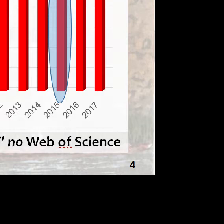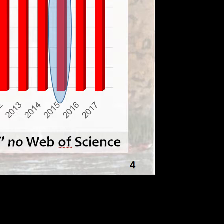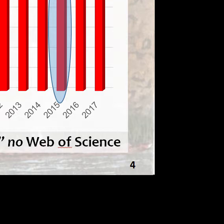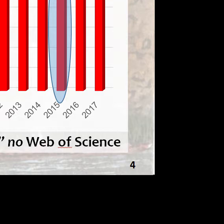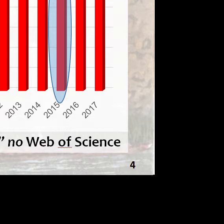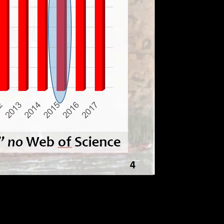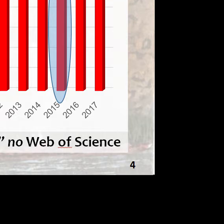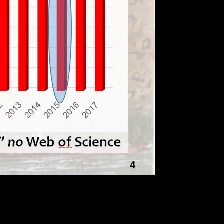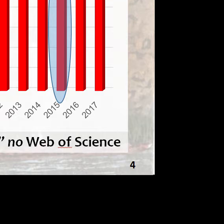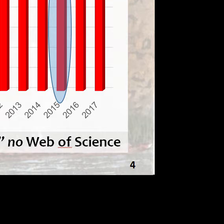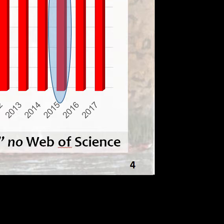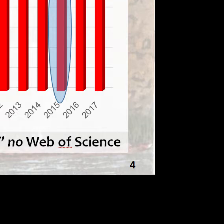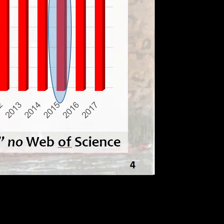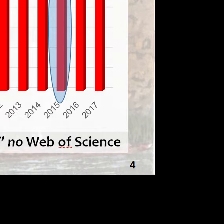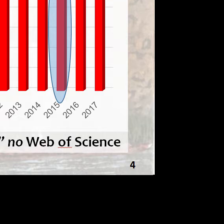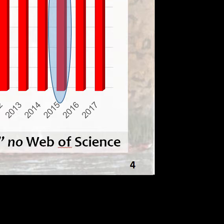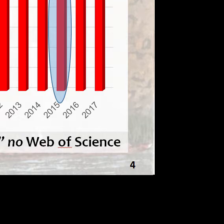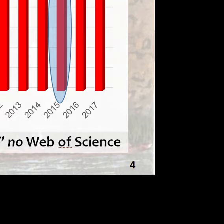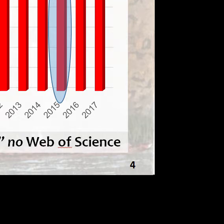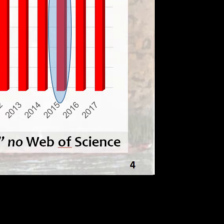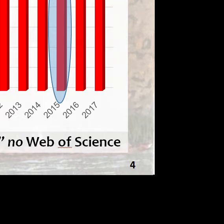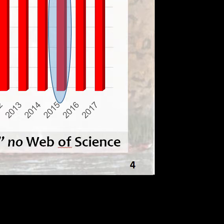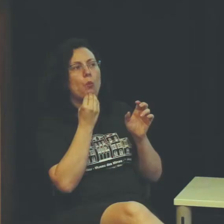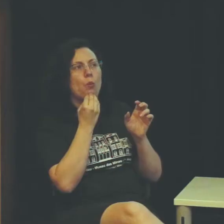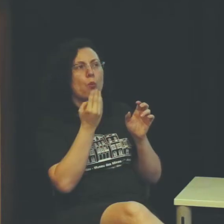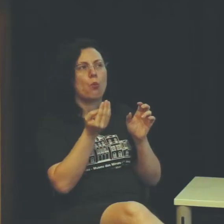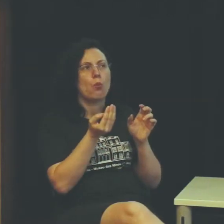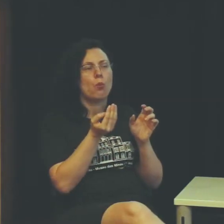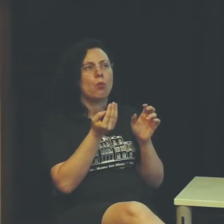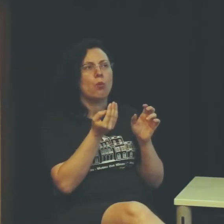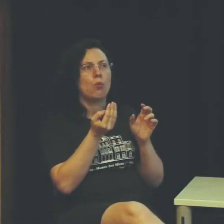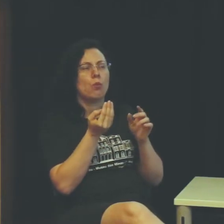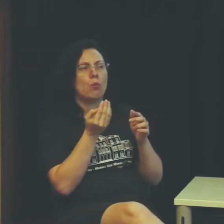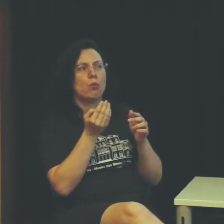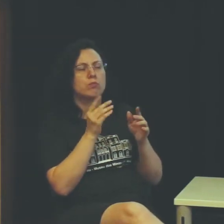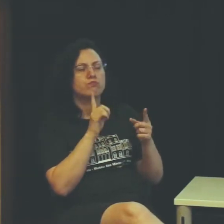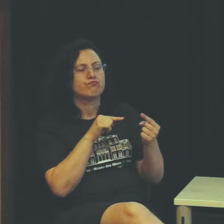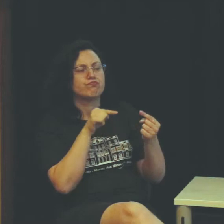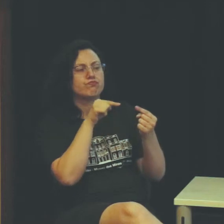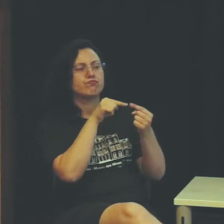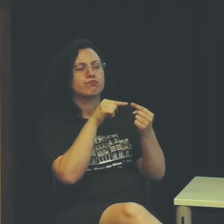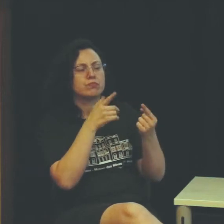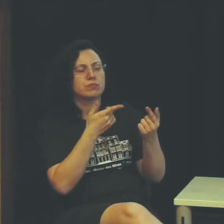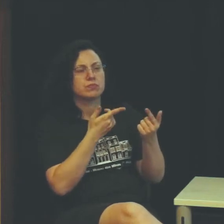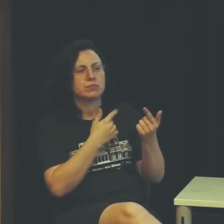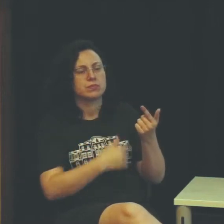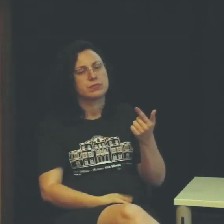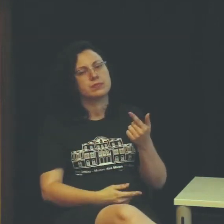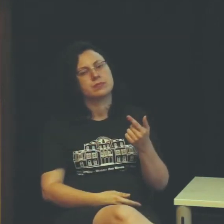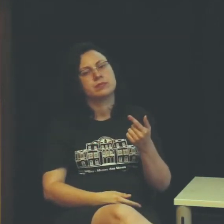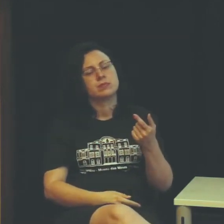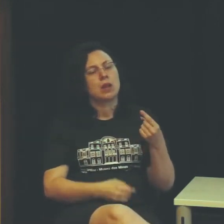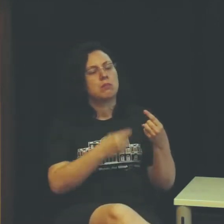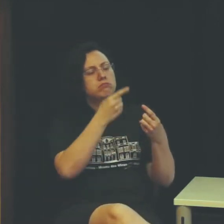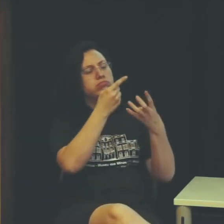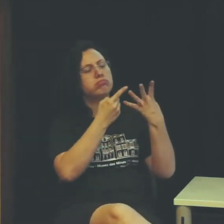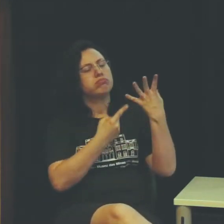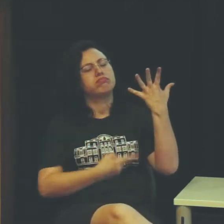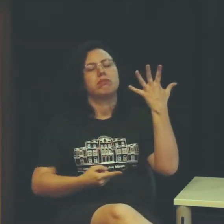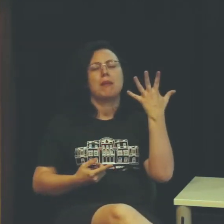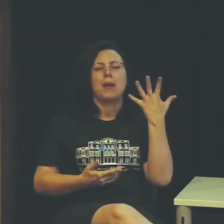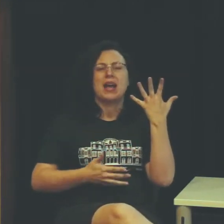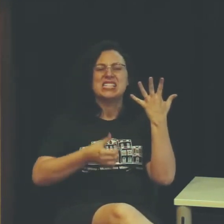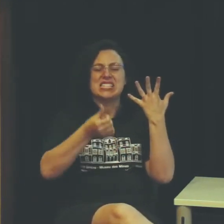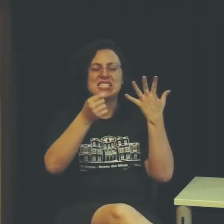ou como objeto de pesquisa. Então, vocês podem ver aqui, em 2015, a gente teve um ápice de publicações, mais de 6